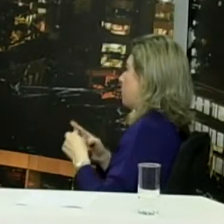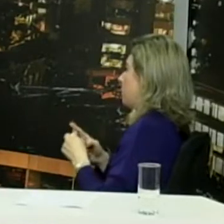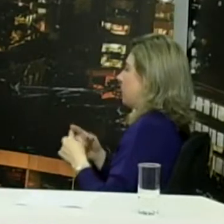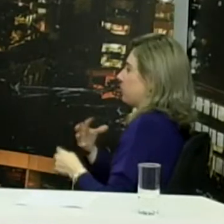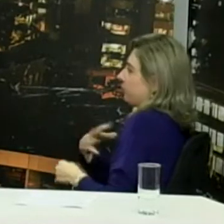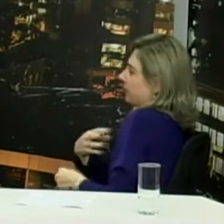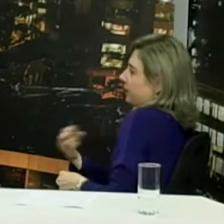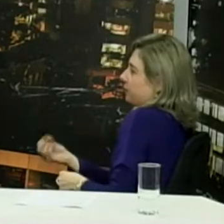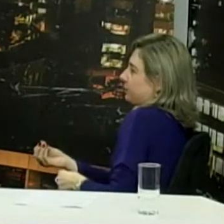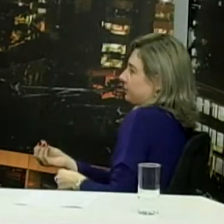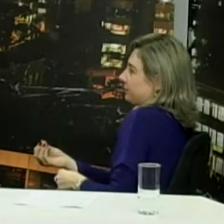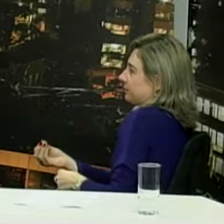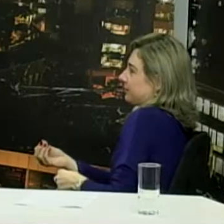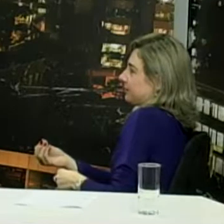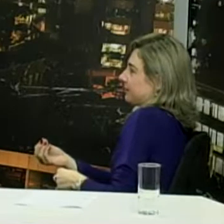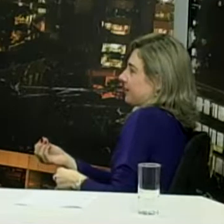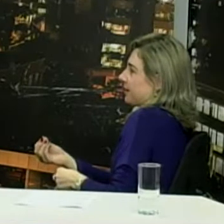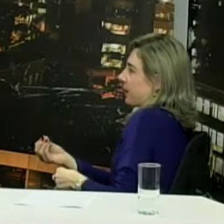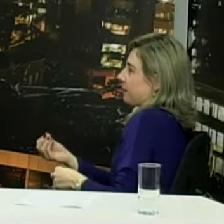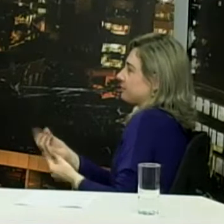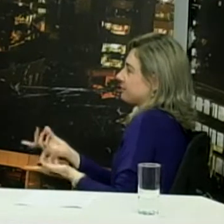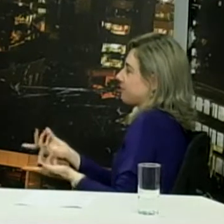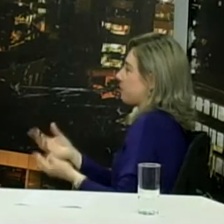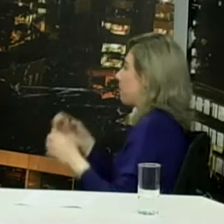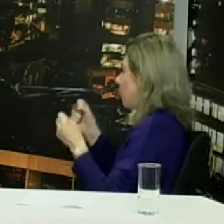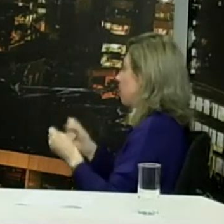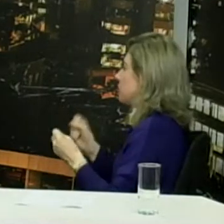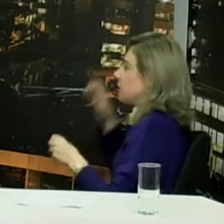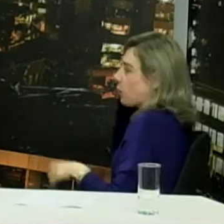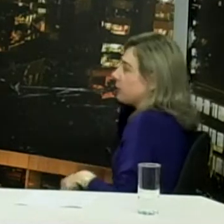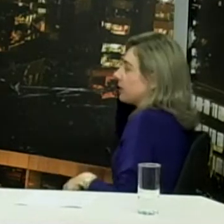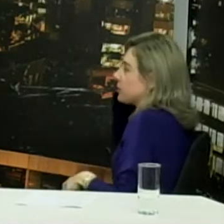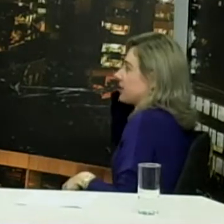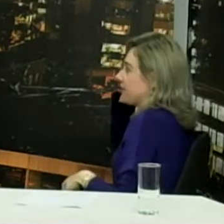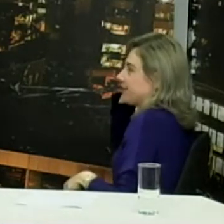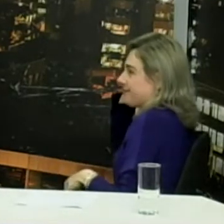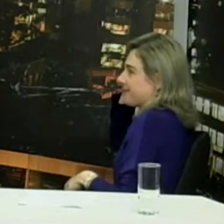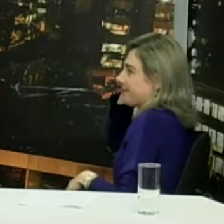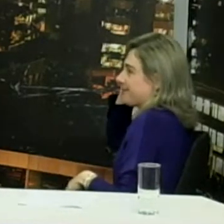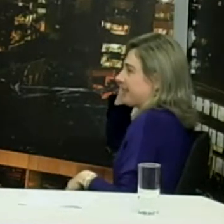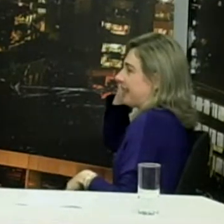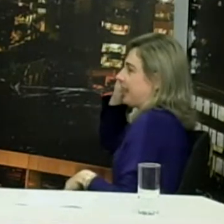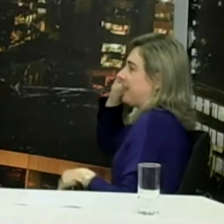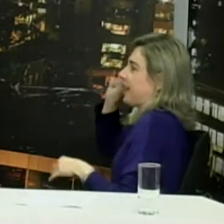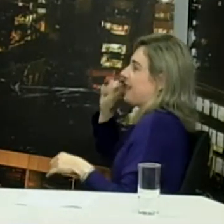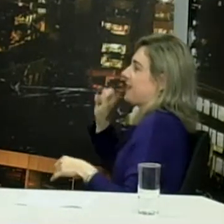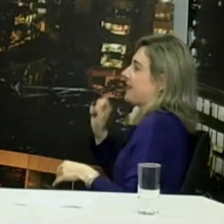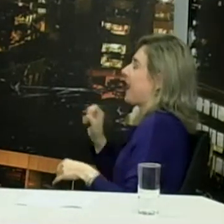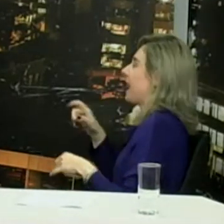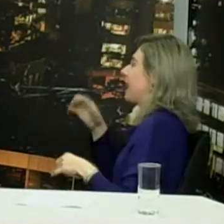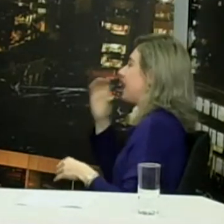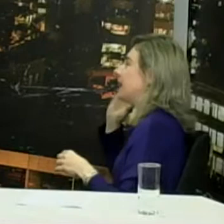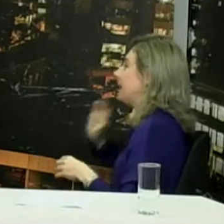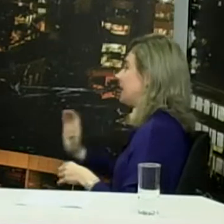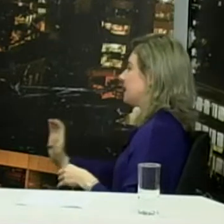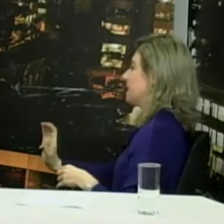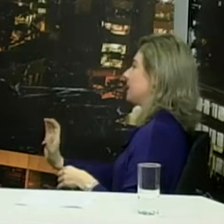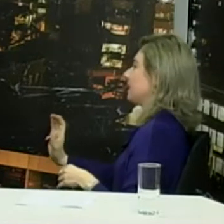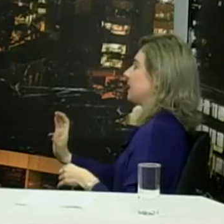Que o filho, tá, pode ir ouvinte. É. E aí a Cris